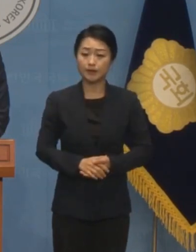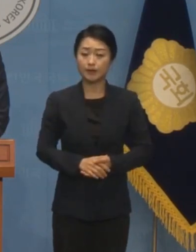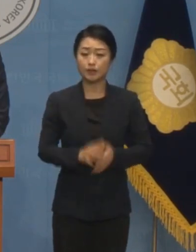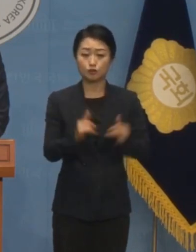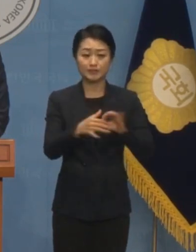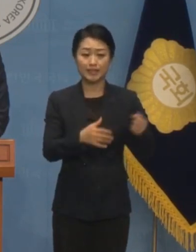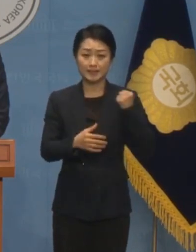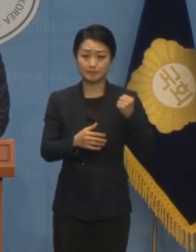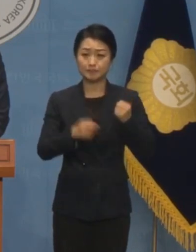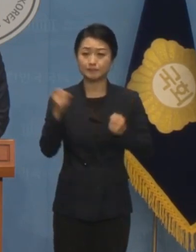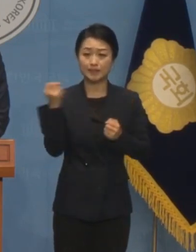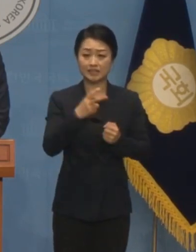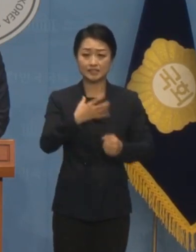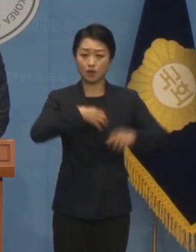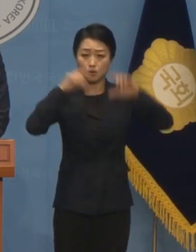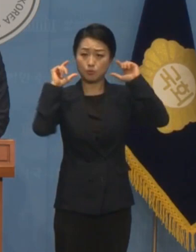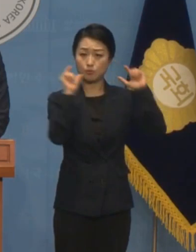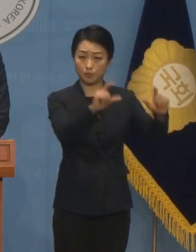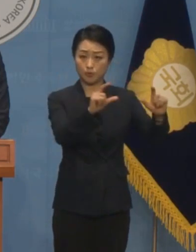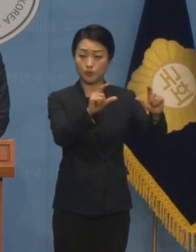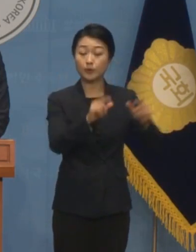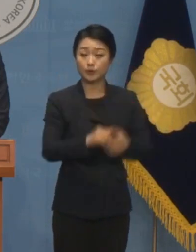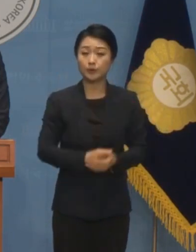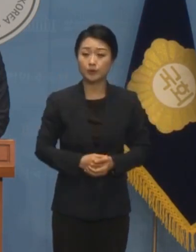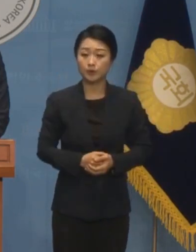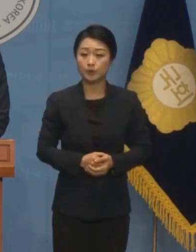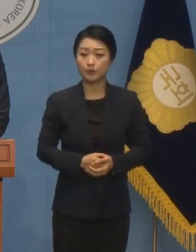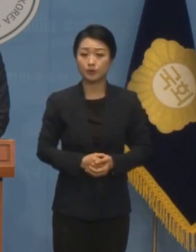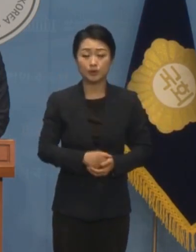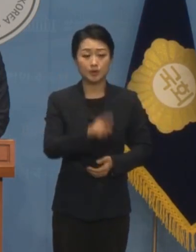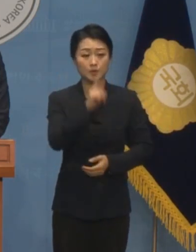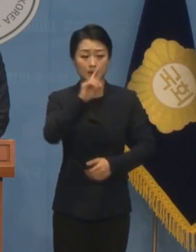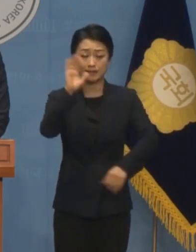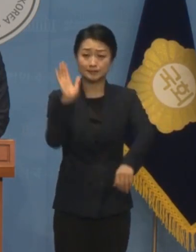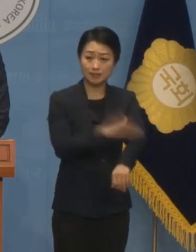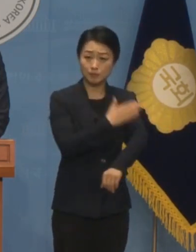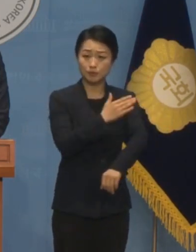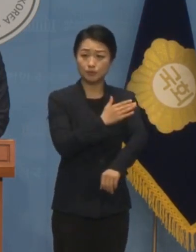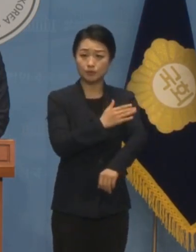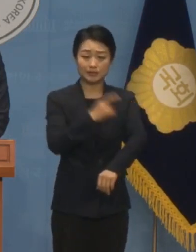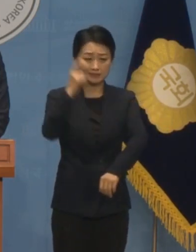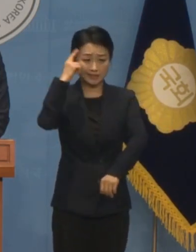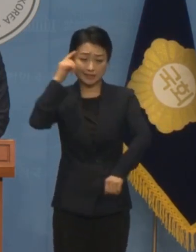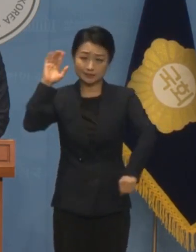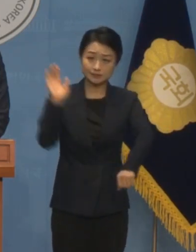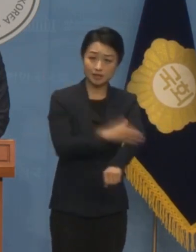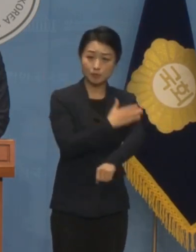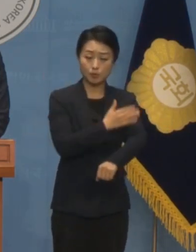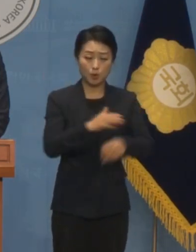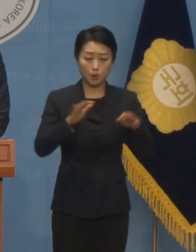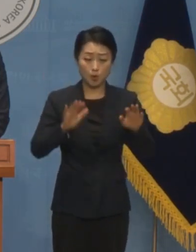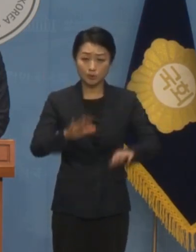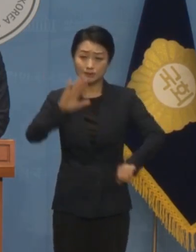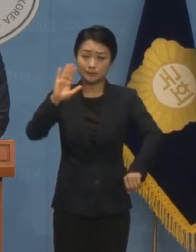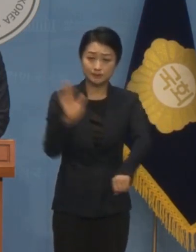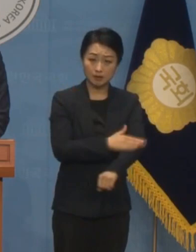국민의힘 측에게 다시 한번 경고를 합니다. 이 잘못된 생각과 오늘의 일에 대해서